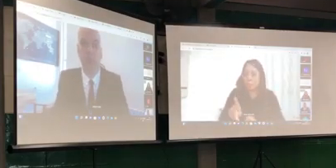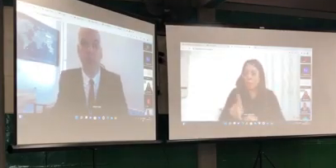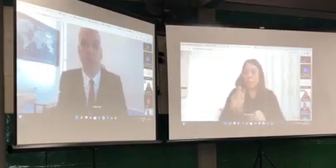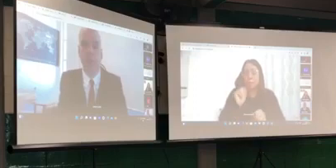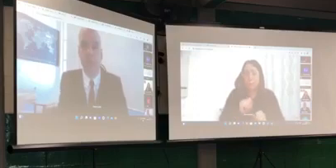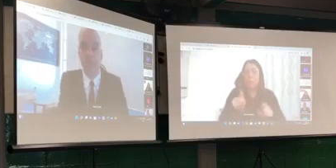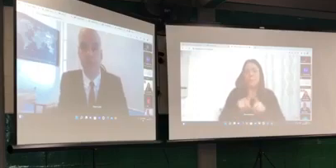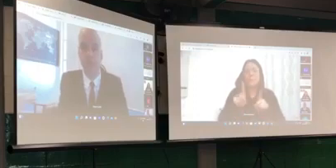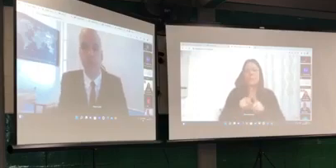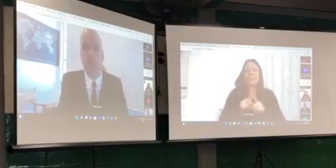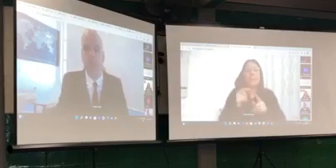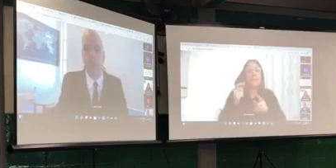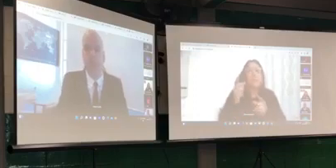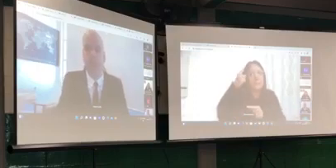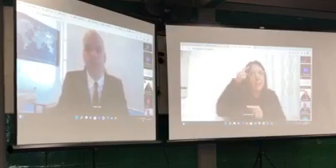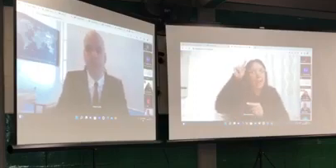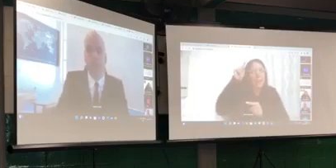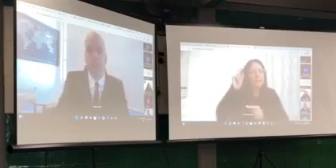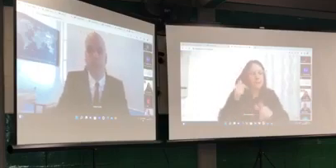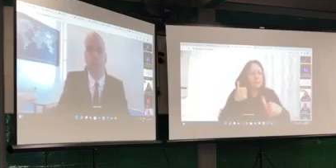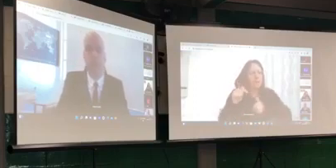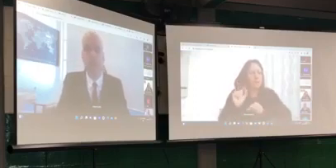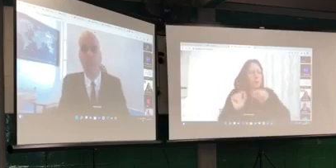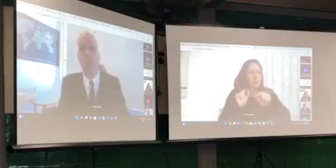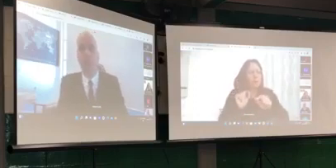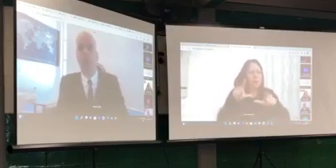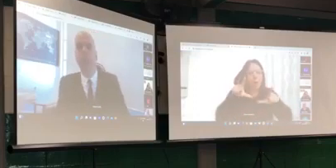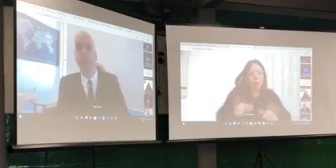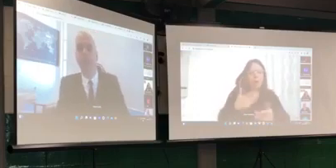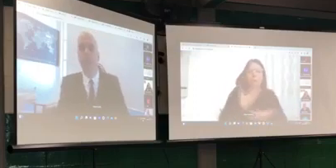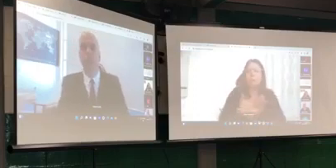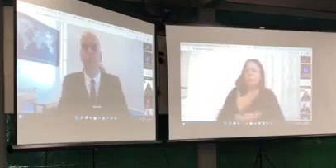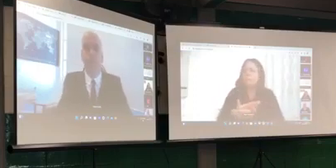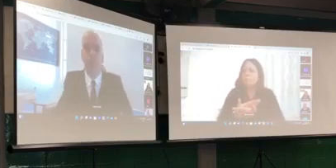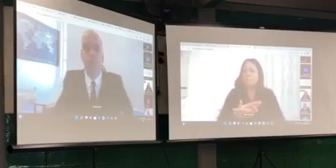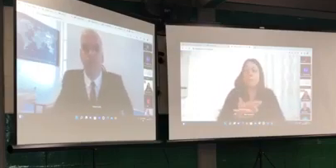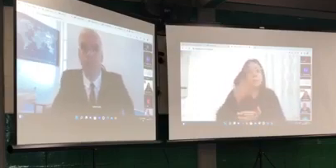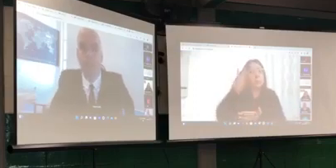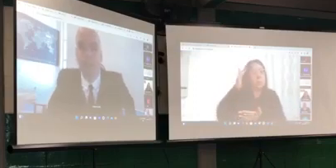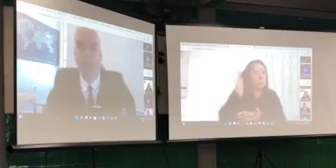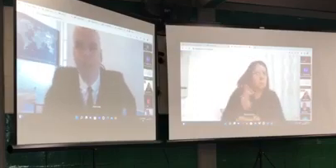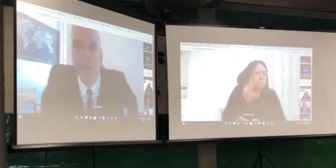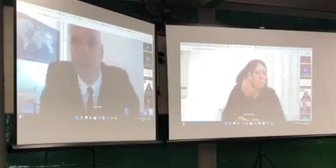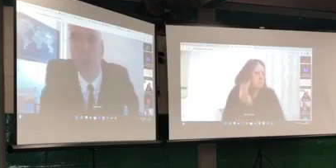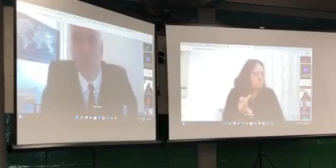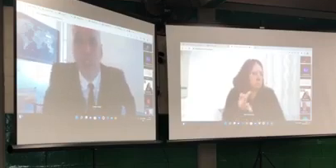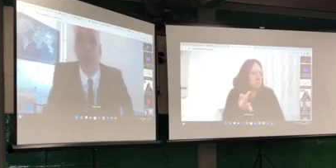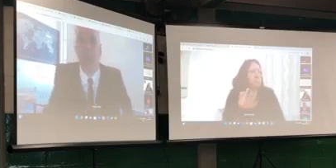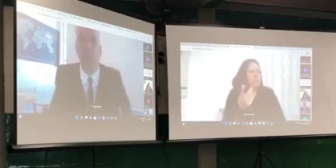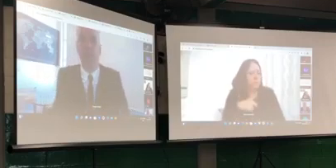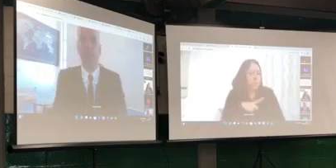ter algumas ideias para poder trabalhar isso em sala de aula. Quem sabe isso no futuro, né, não virar uma disciplina